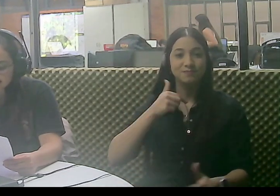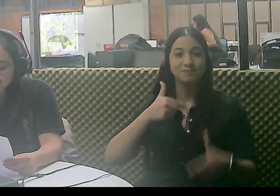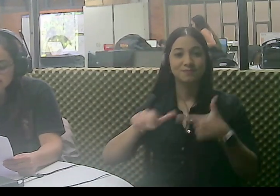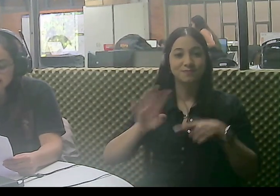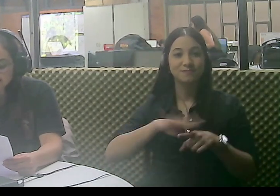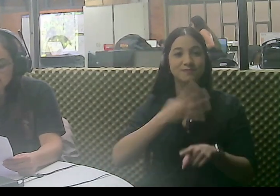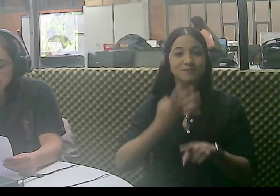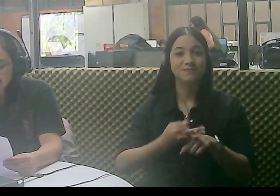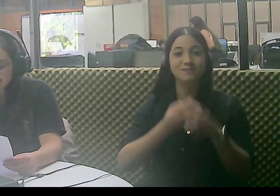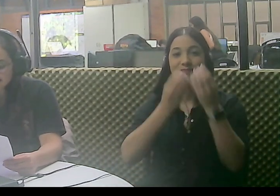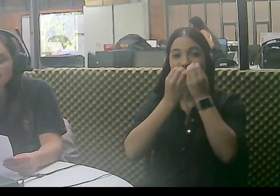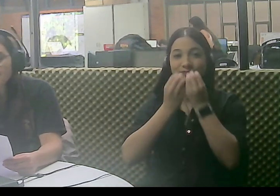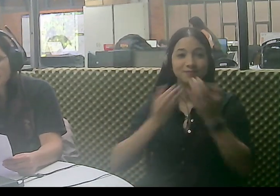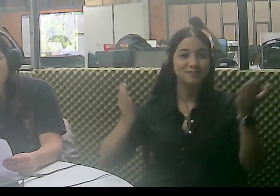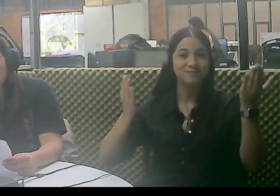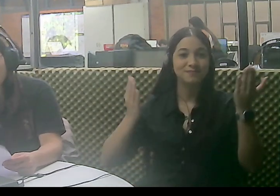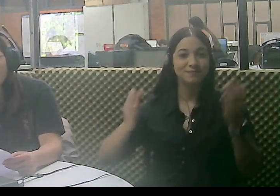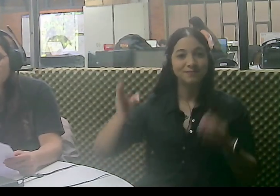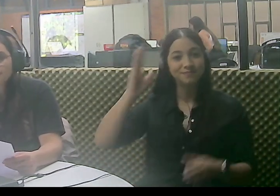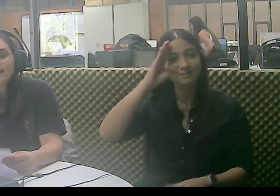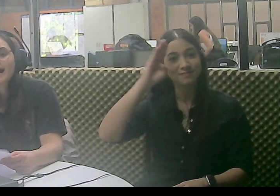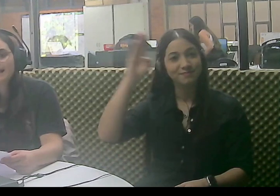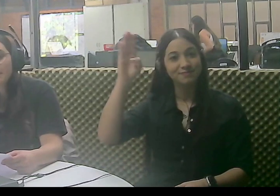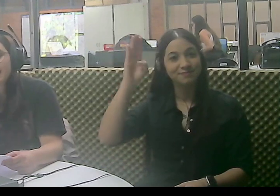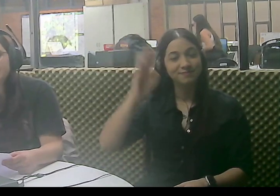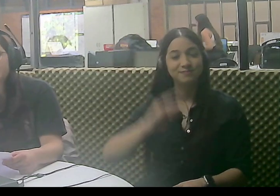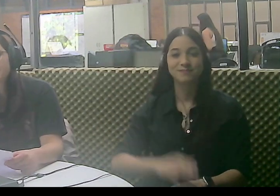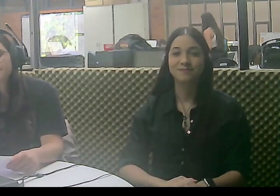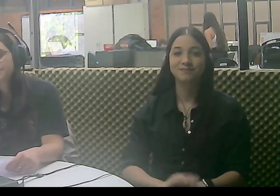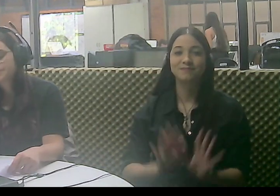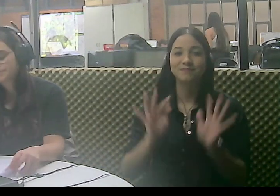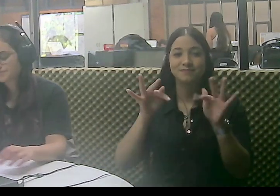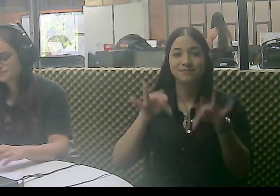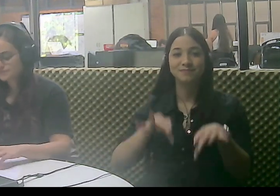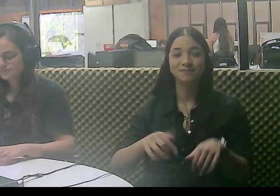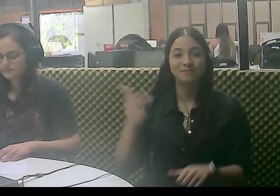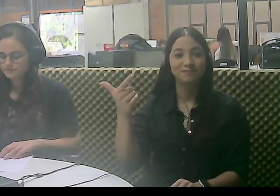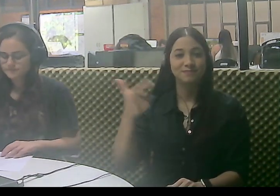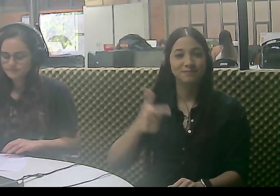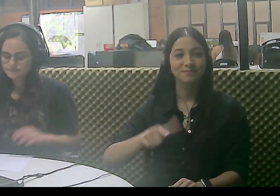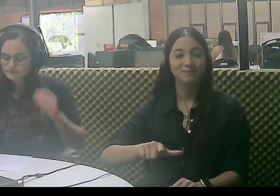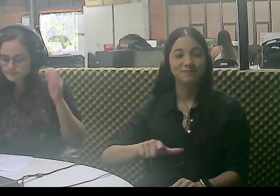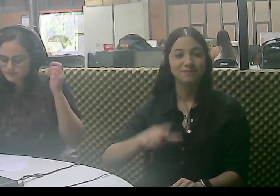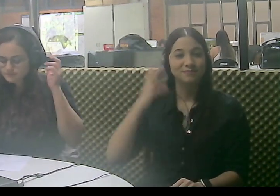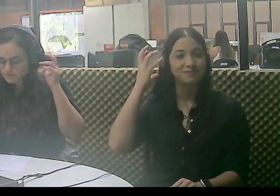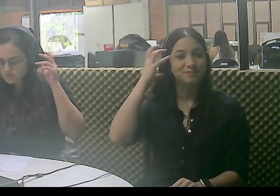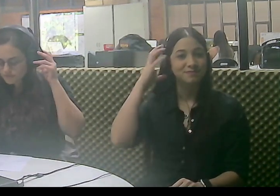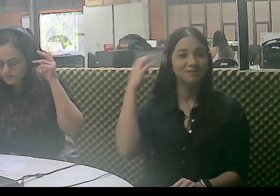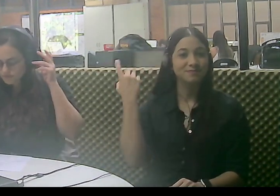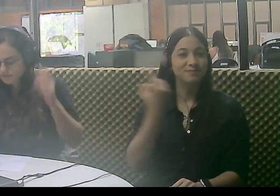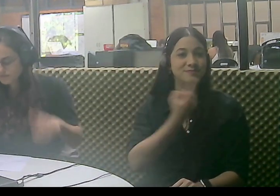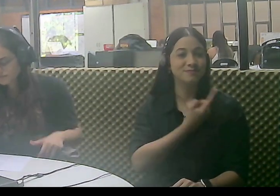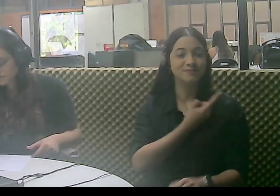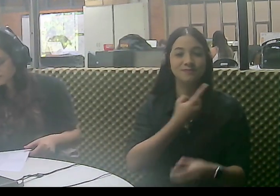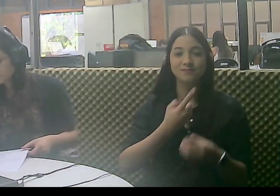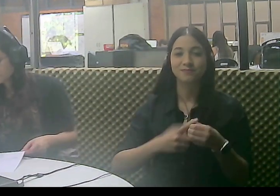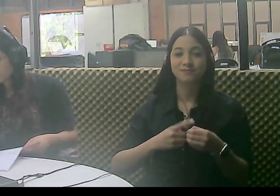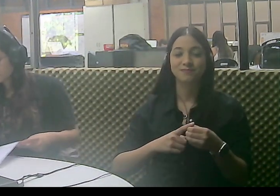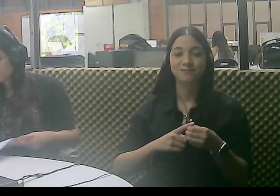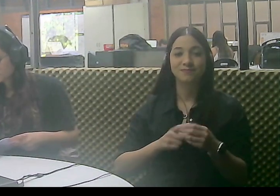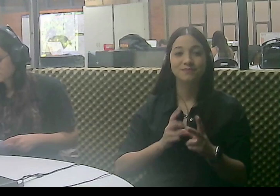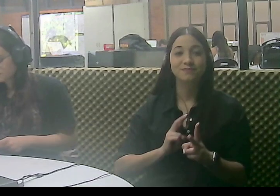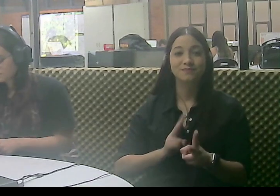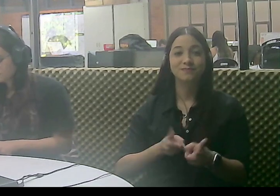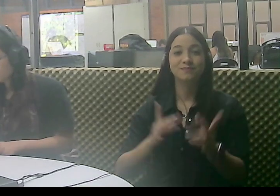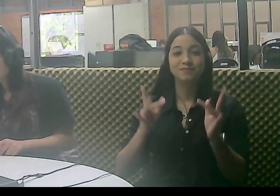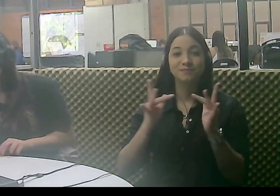Uberlândia, fazer mais, fazer bem. Até mais. Fica por aqui mais uma edição do programa da Rádio Nossa